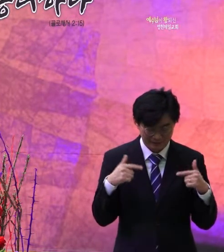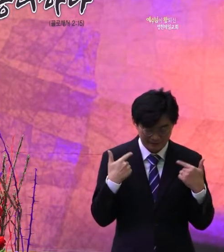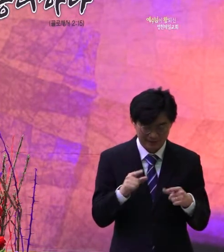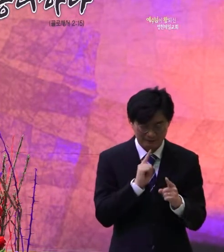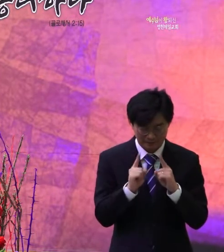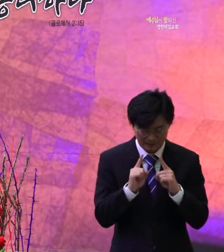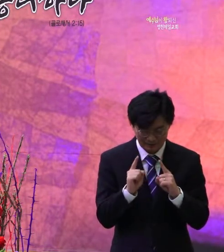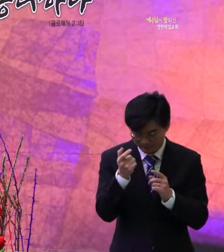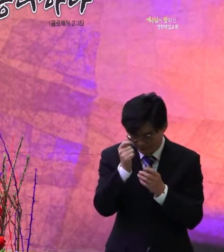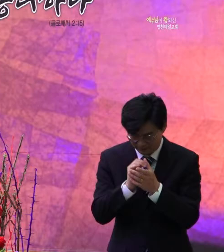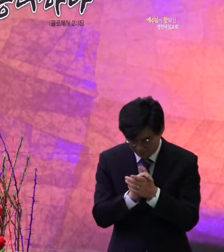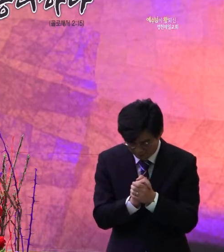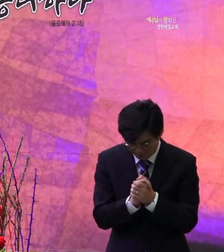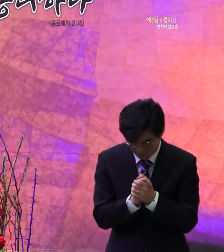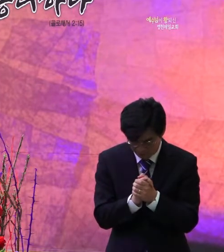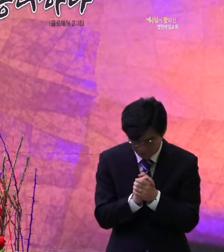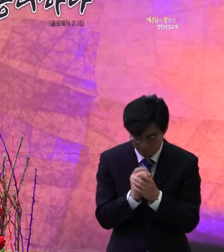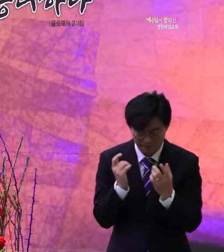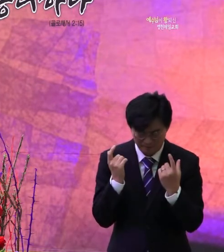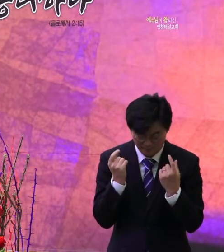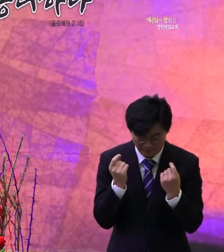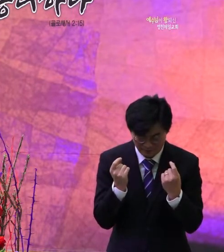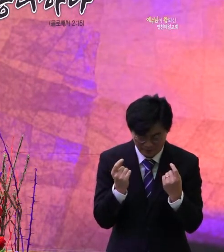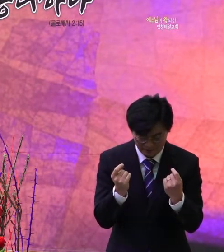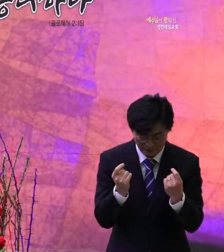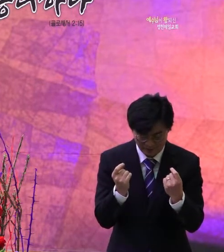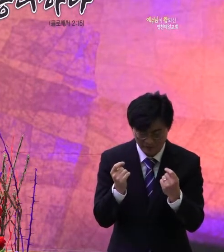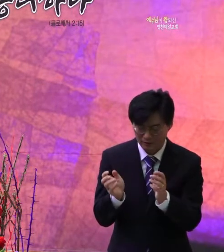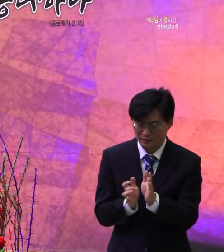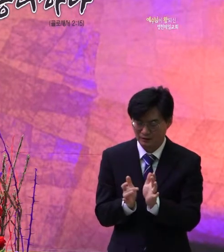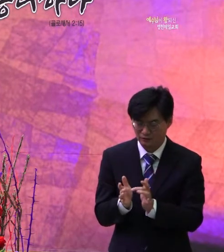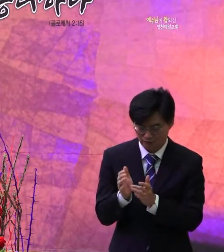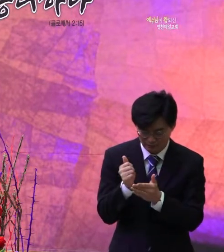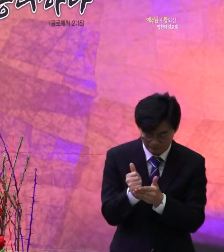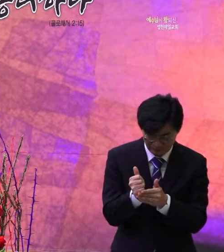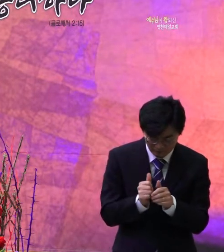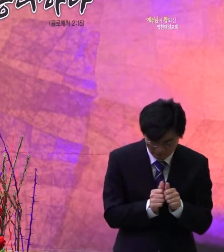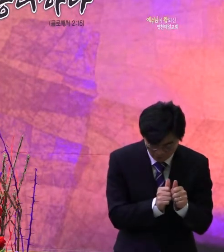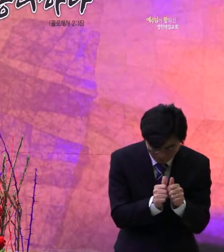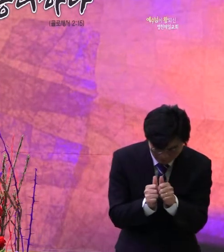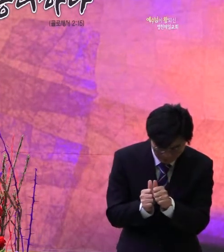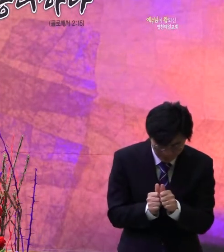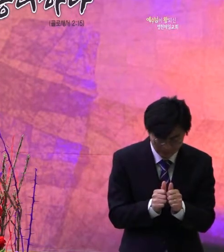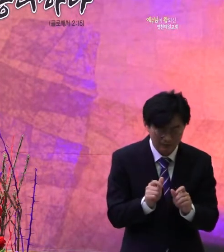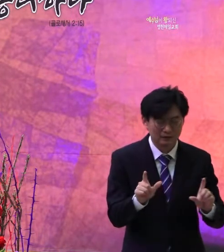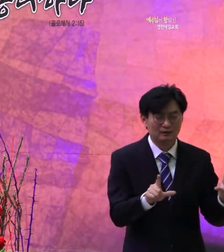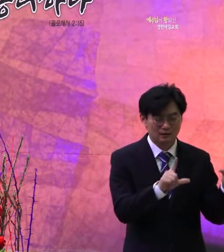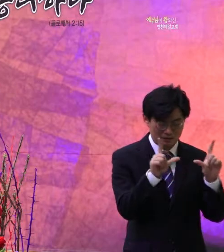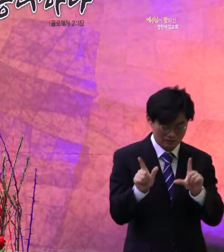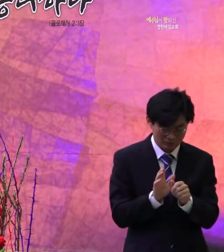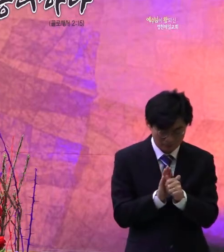무장하며 한 걸음씩 예수님과 동행하는 일상이 되게 하여 주시옵소서.